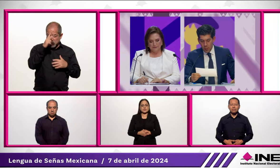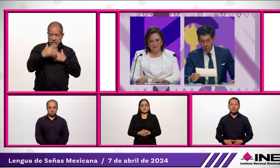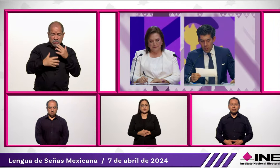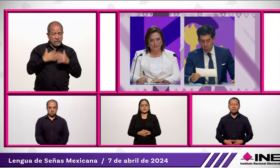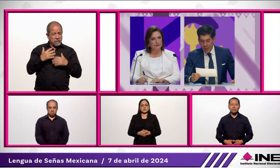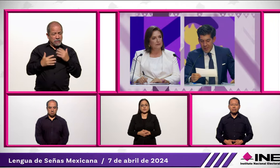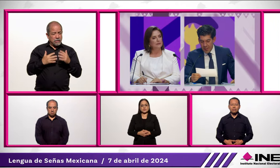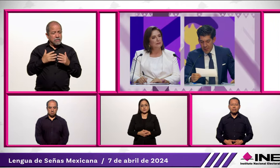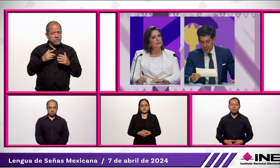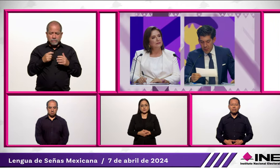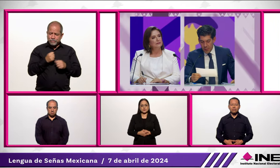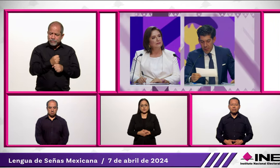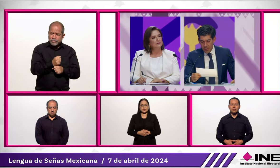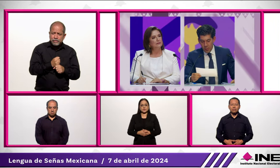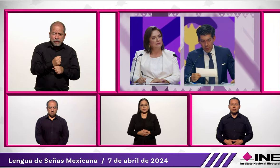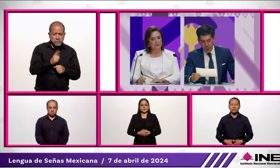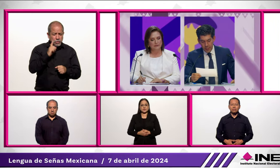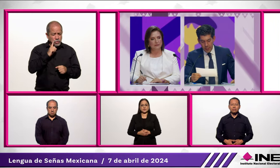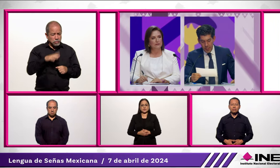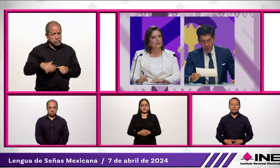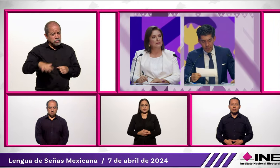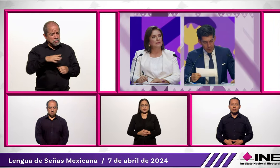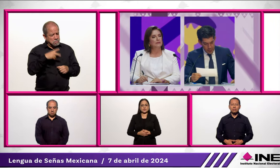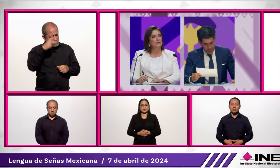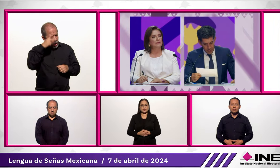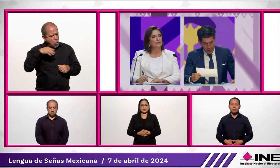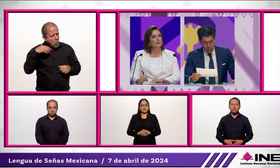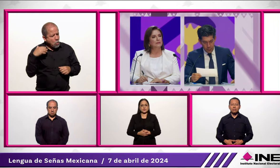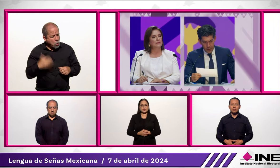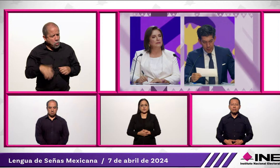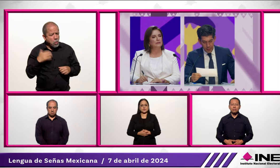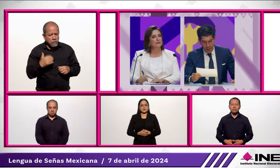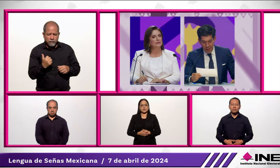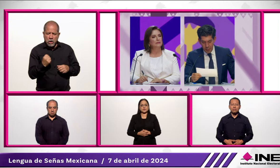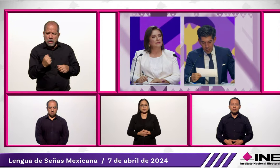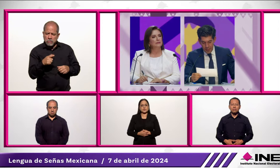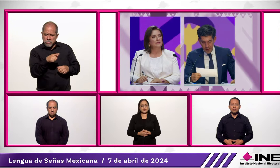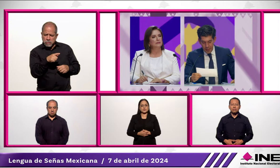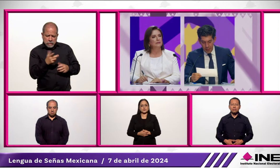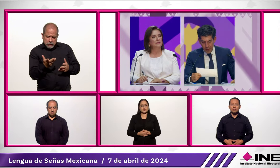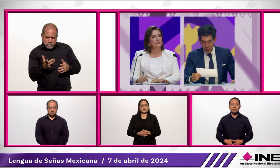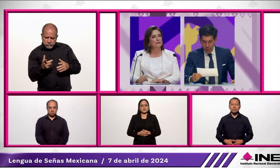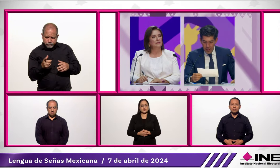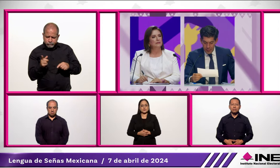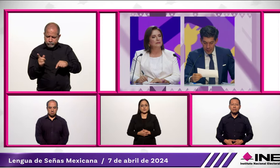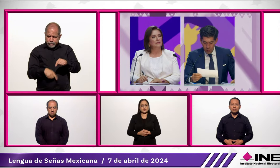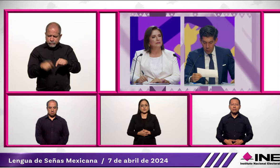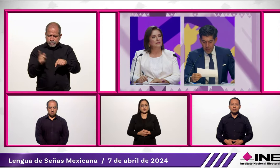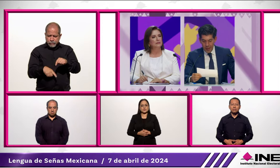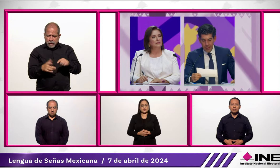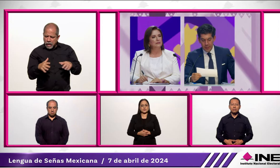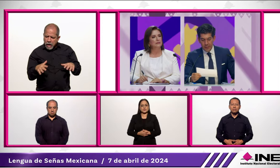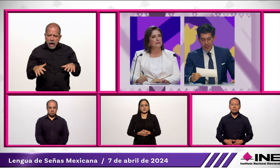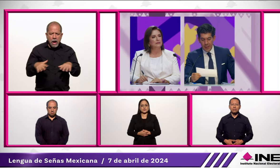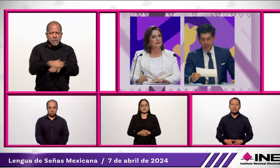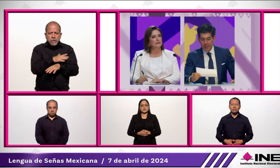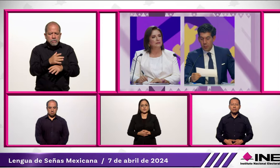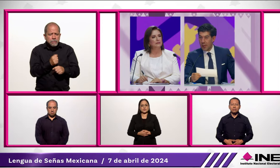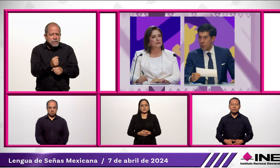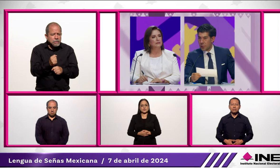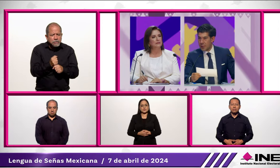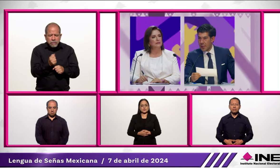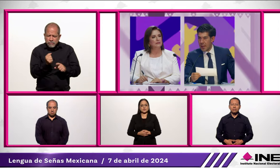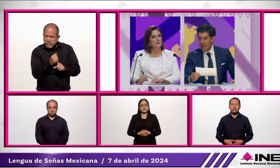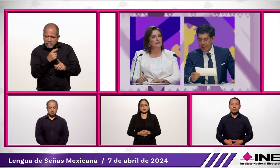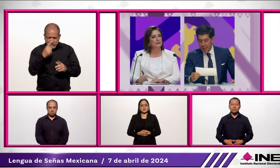México, ¿cuáles serían sus medidas concretas para prevenir y combatir la violencia de género, así como para garantizar el